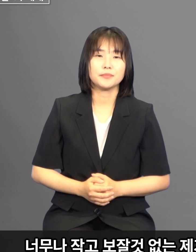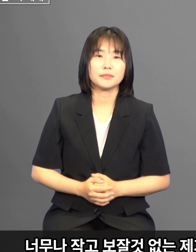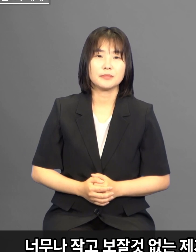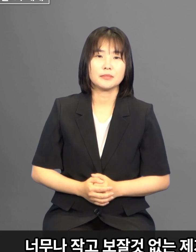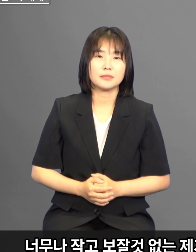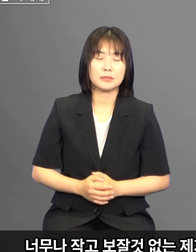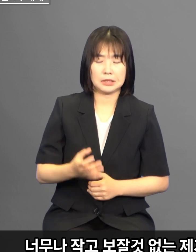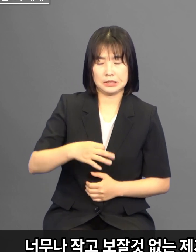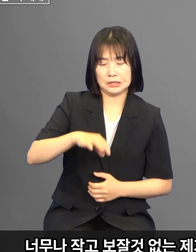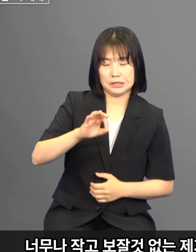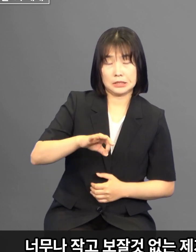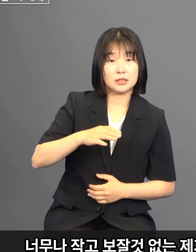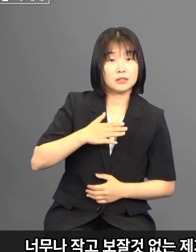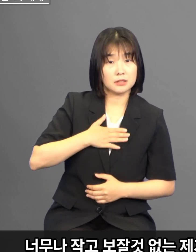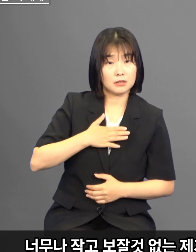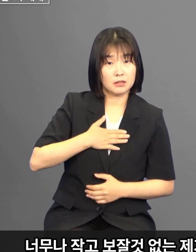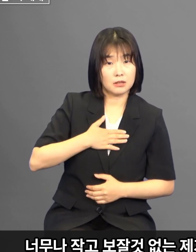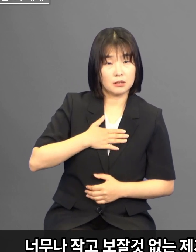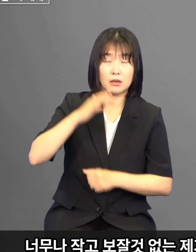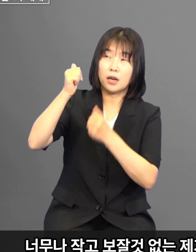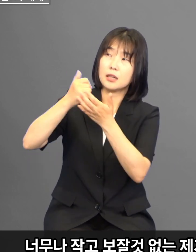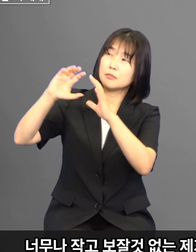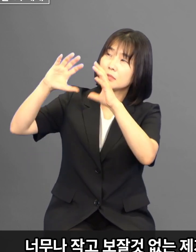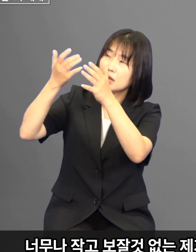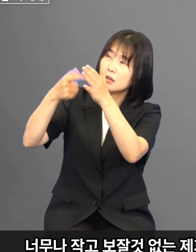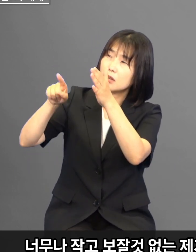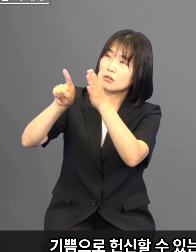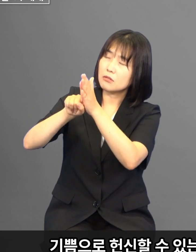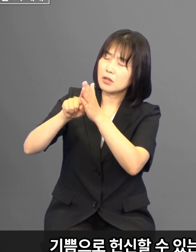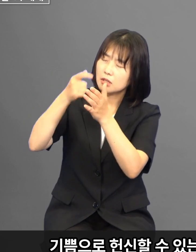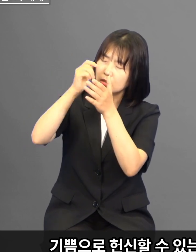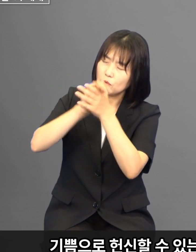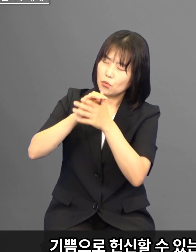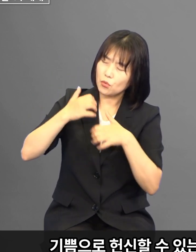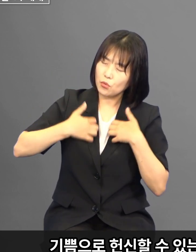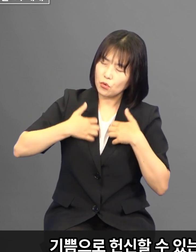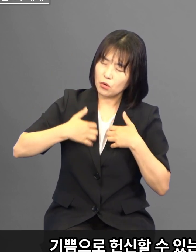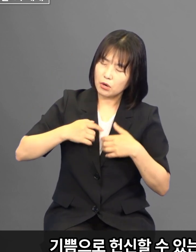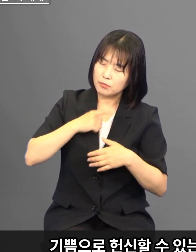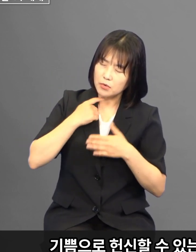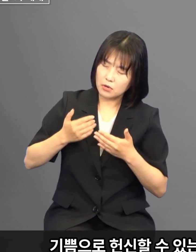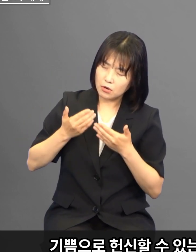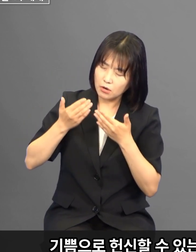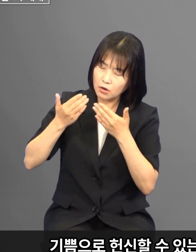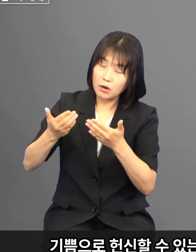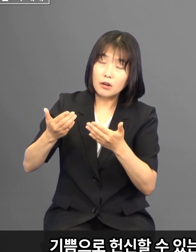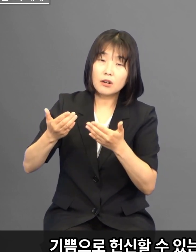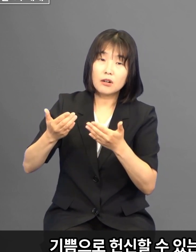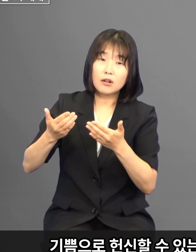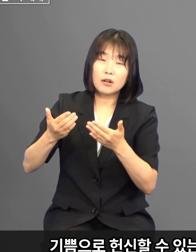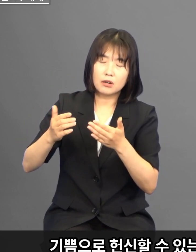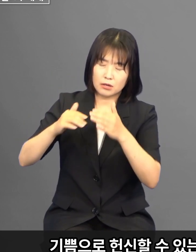너무나 작고 보잘것없는 제가 하나님 나라를 위해 이렇게 기도하며 기쁨으로 헌신할 수 있는 것은 전적인 하나님의